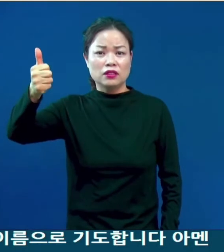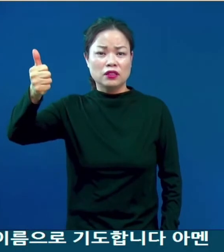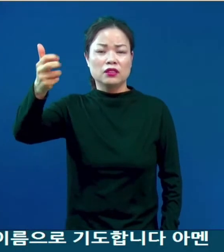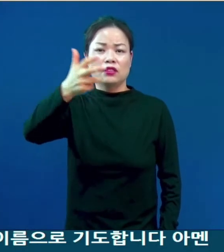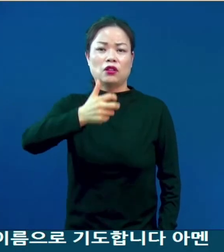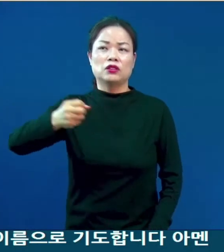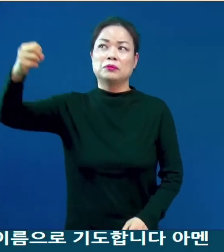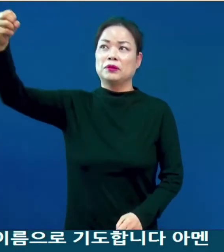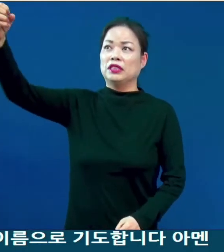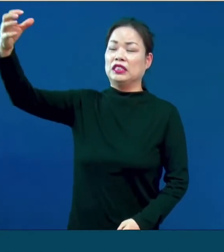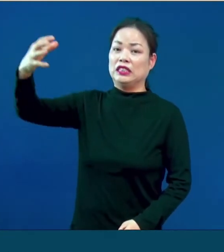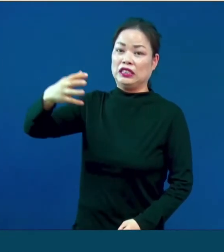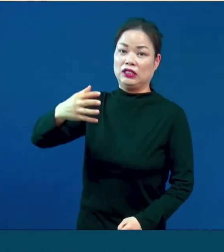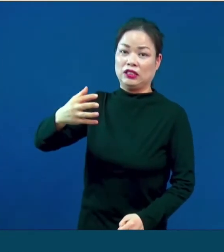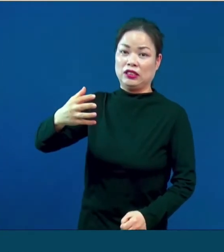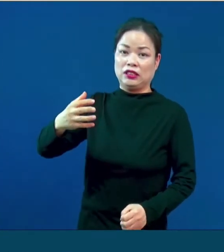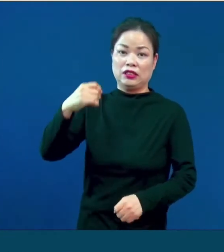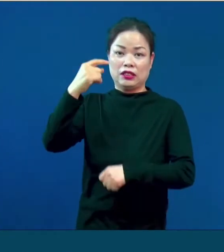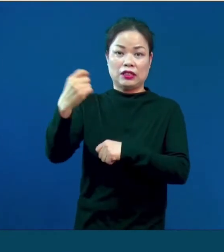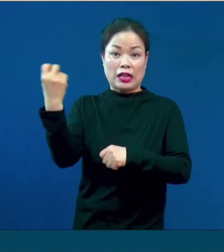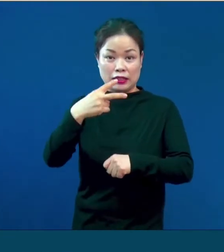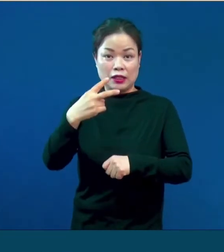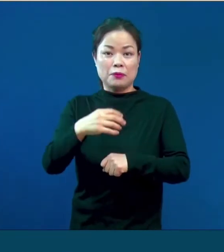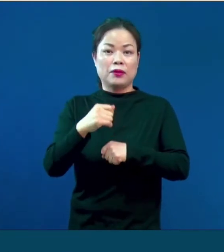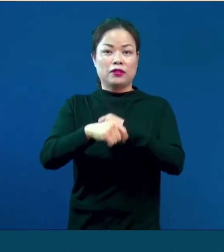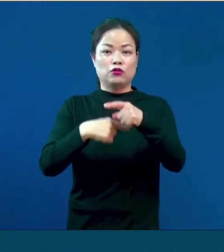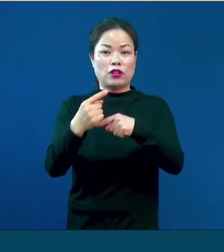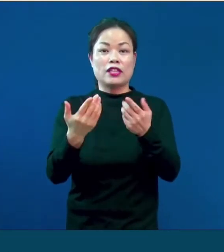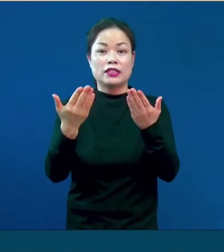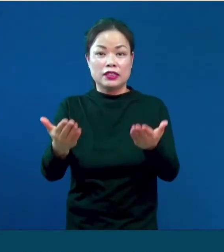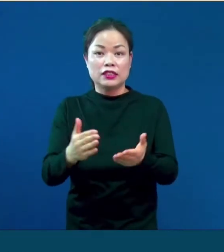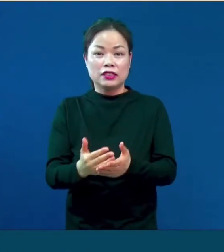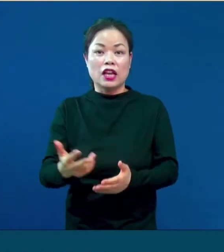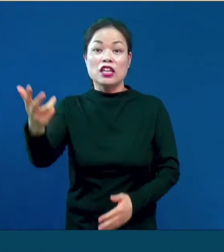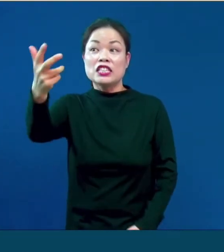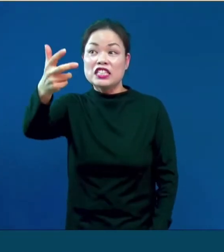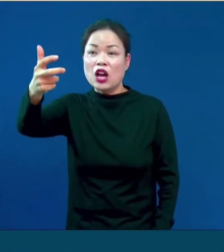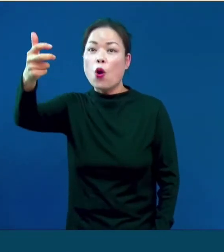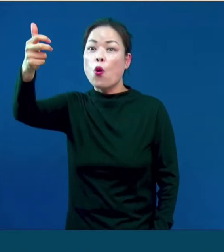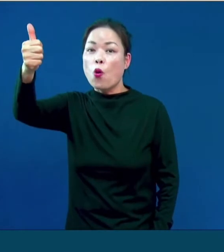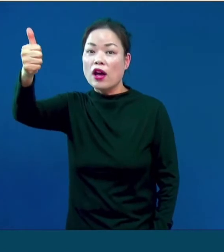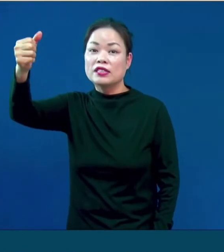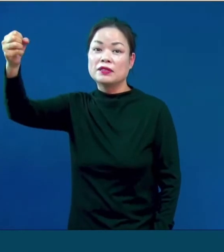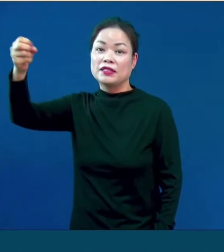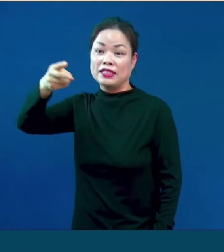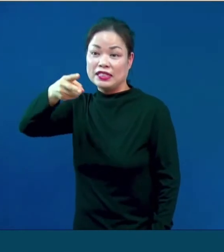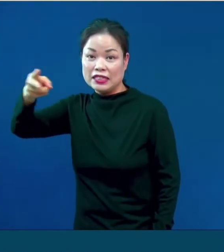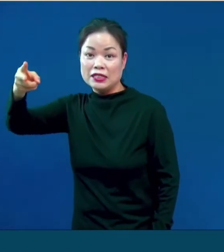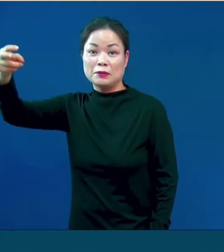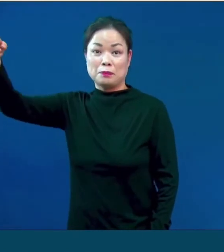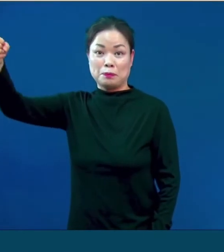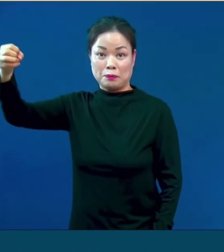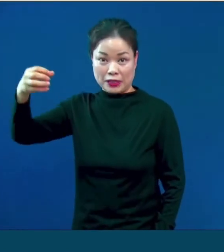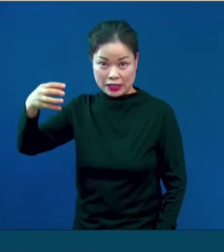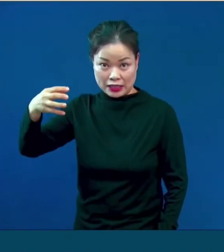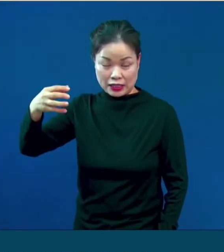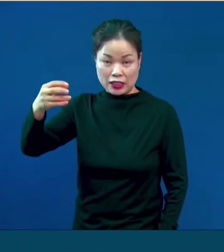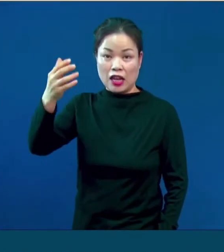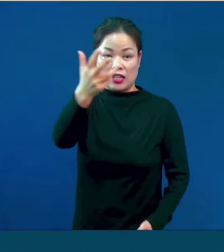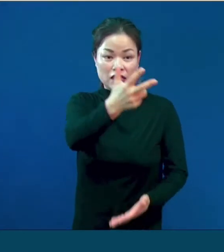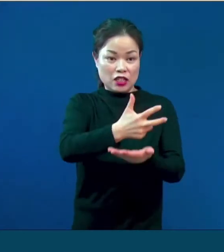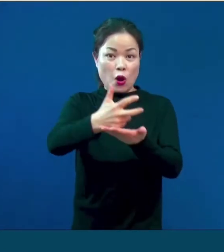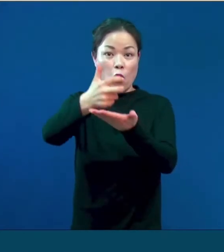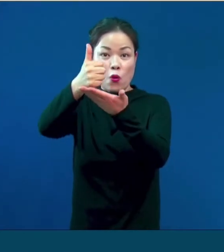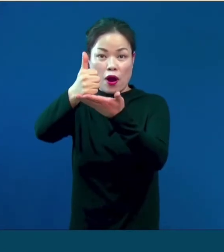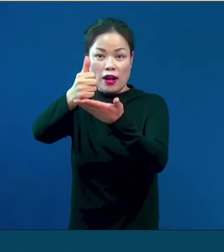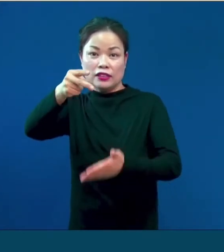생명의 능력입니다. 다시 한번 읽어드리겠습니다. 여호와는 빛이 되십니다. 여호와는 구원이